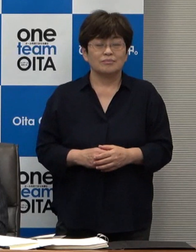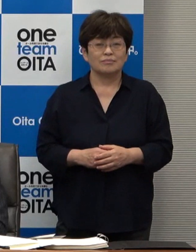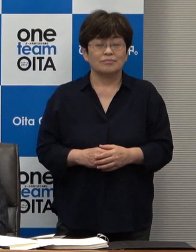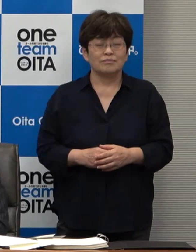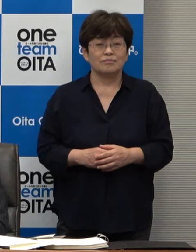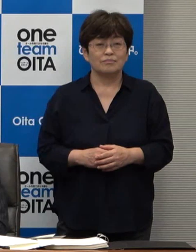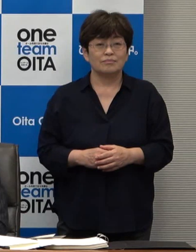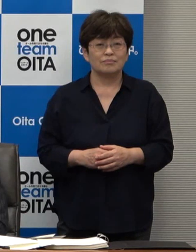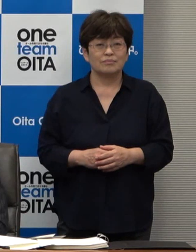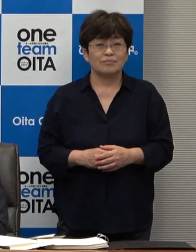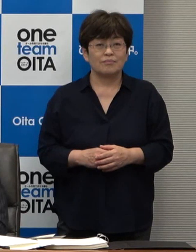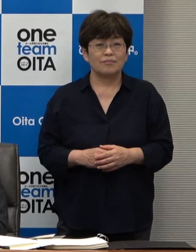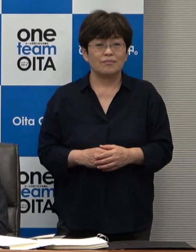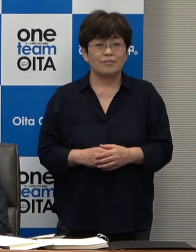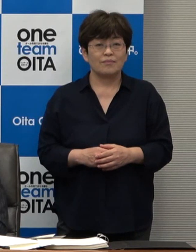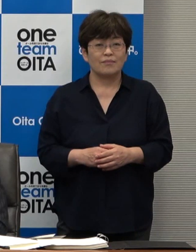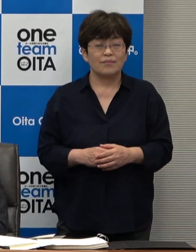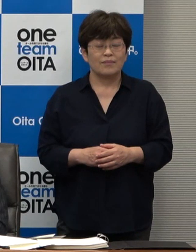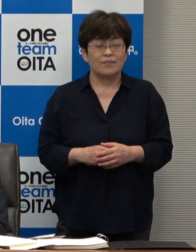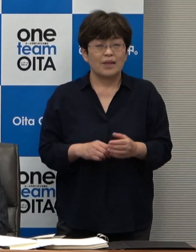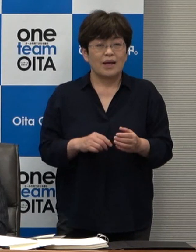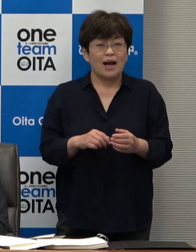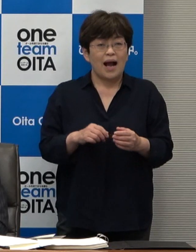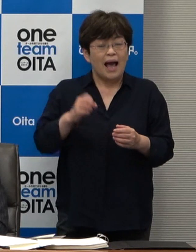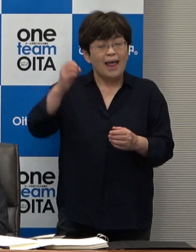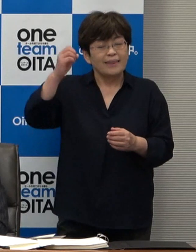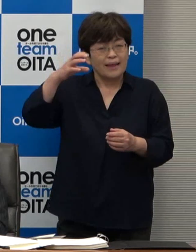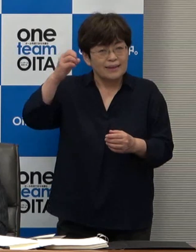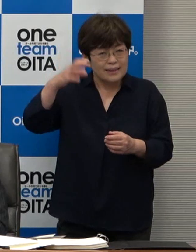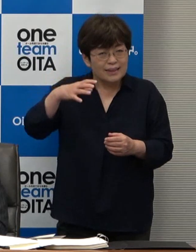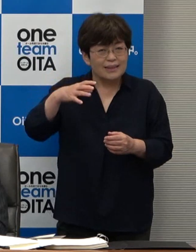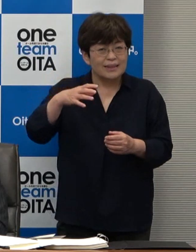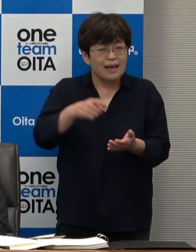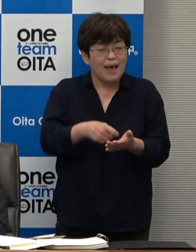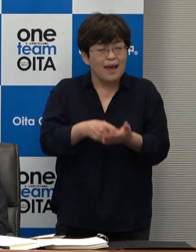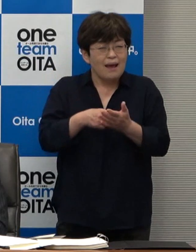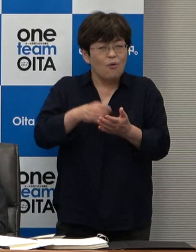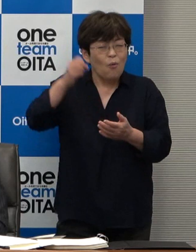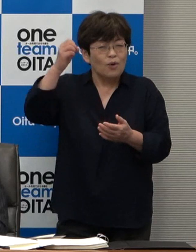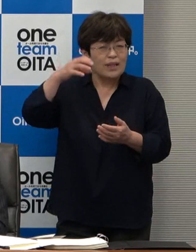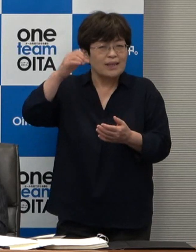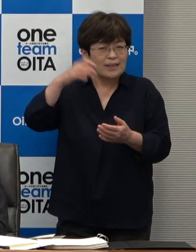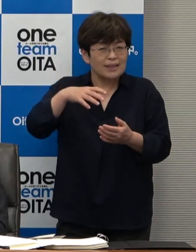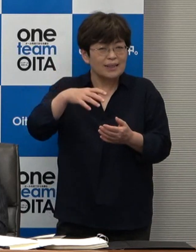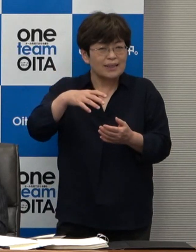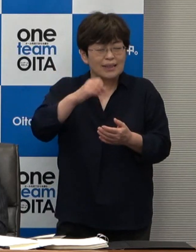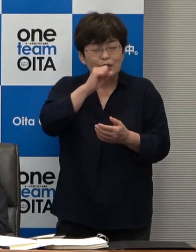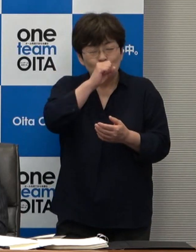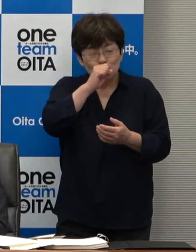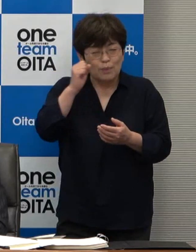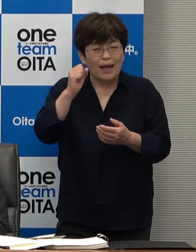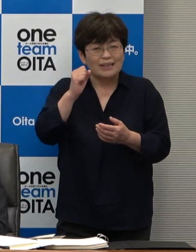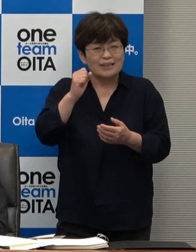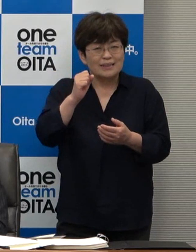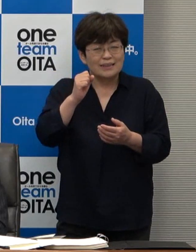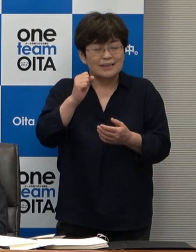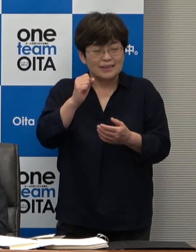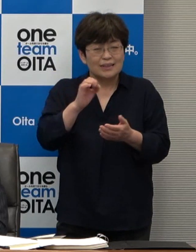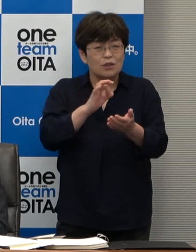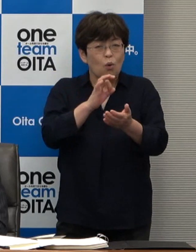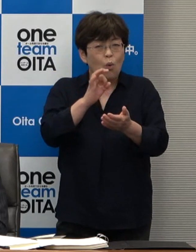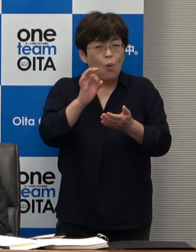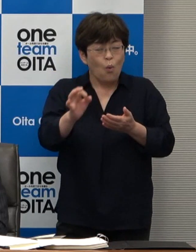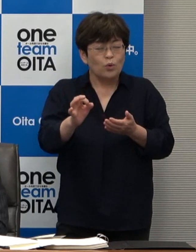ただいて、省エネ家電購入促進事業では省エネ性能に優れた家電製品の購入費を助成